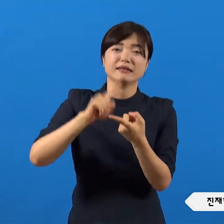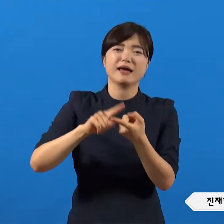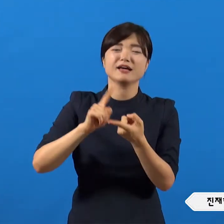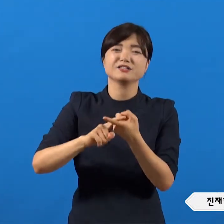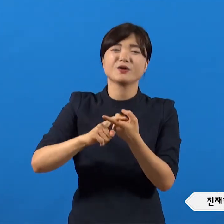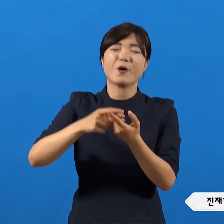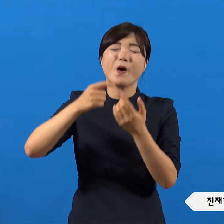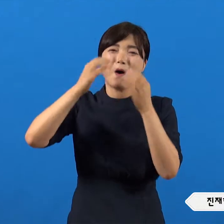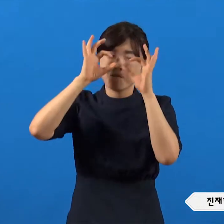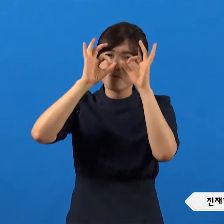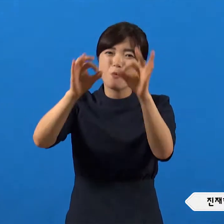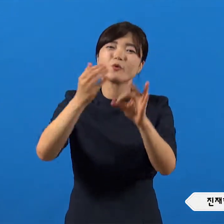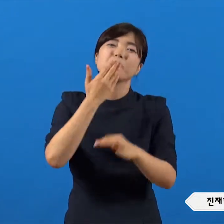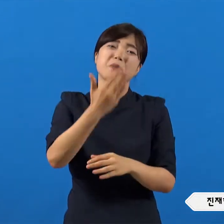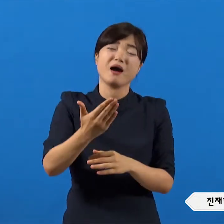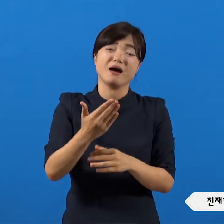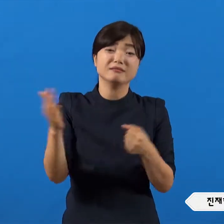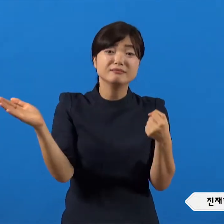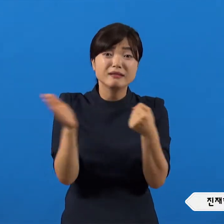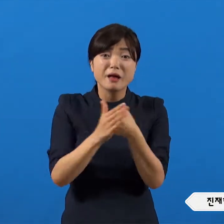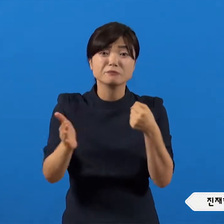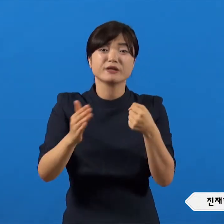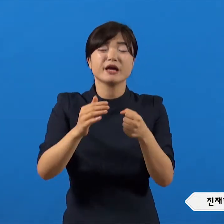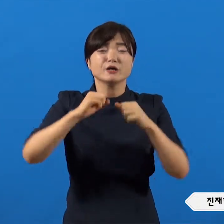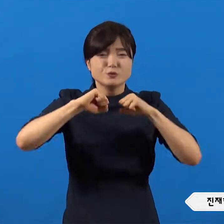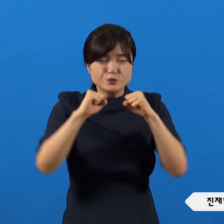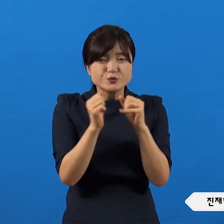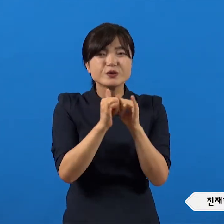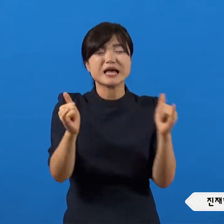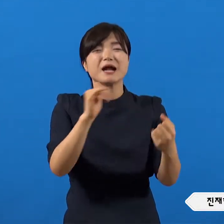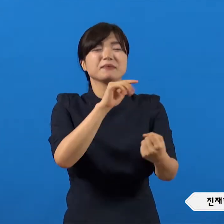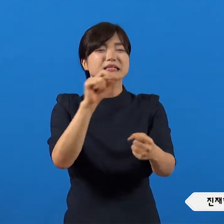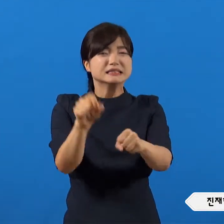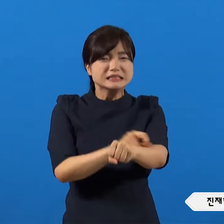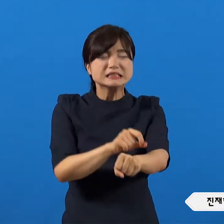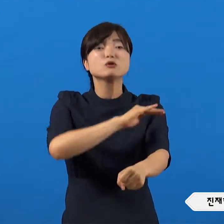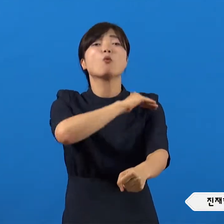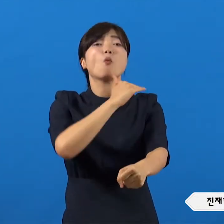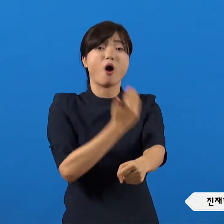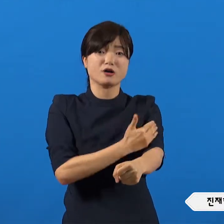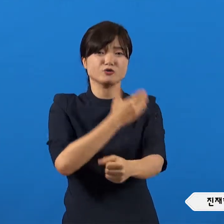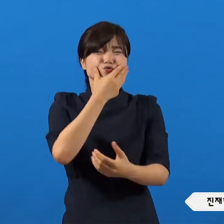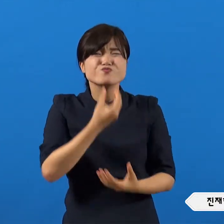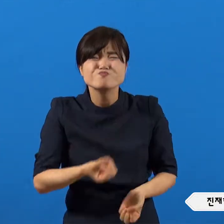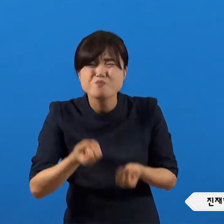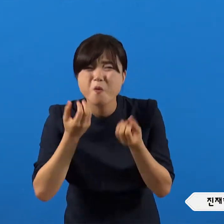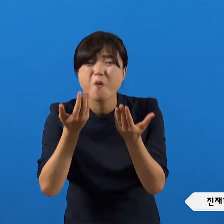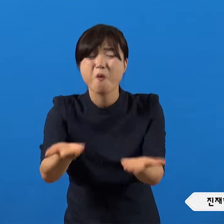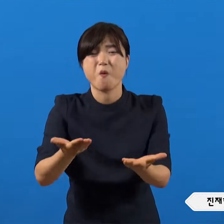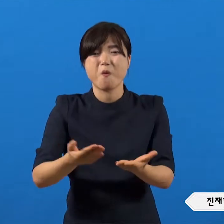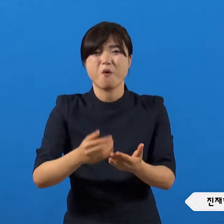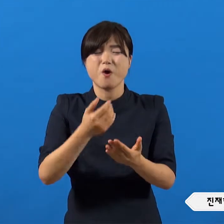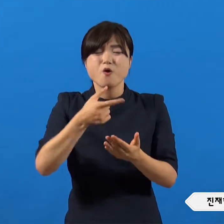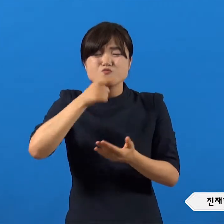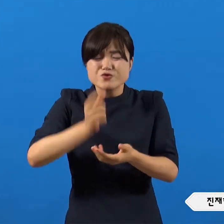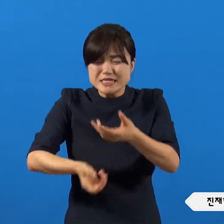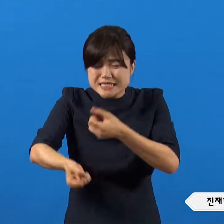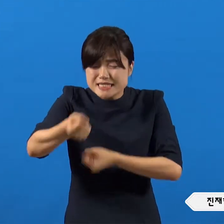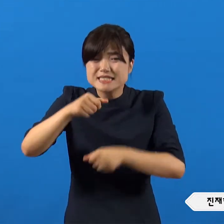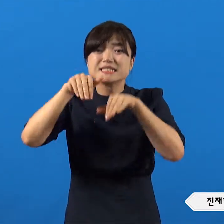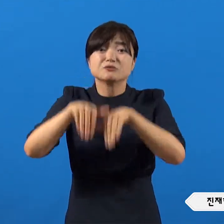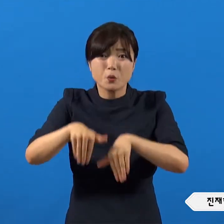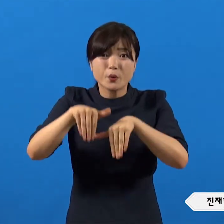때문에 순종한 사람만의 특권, 축복, 물떠온